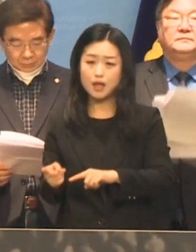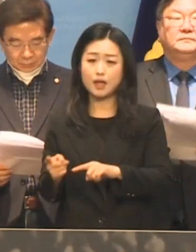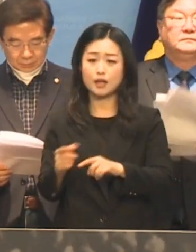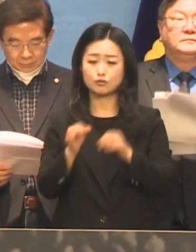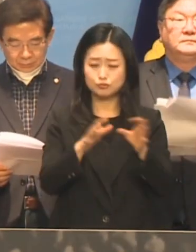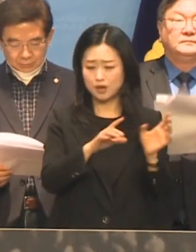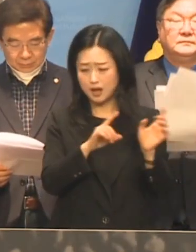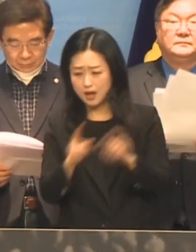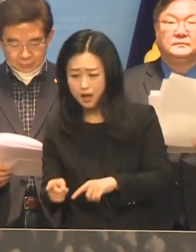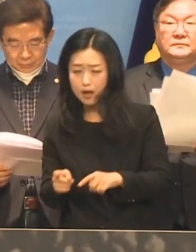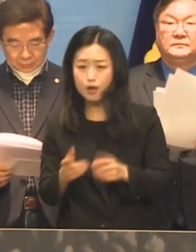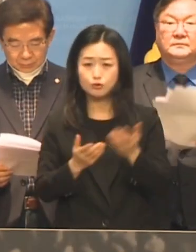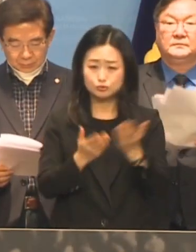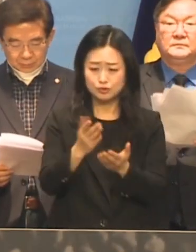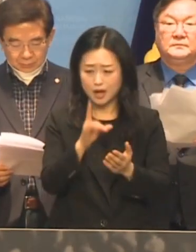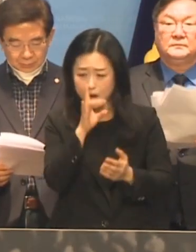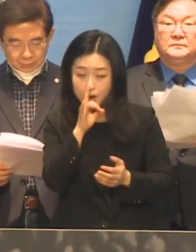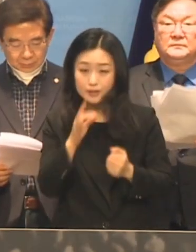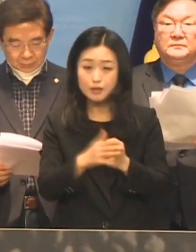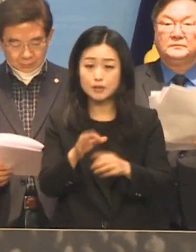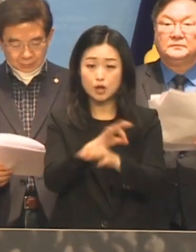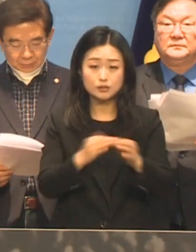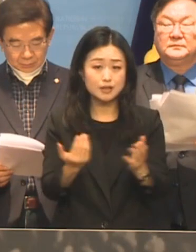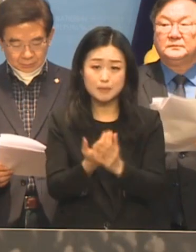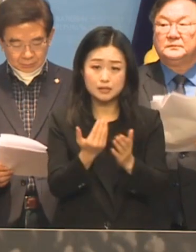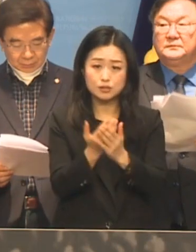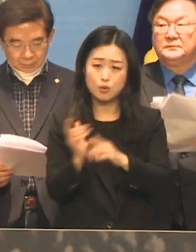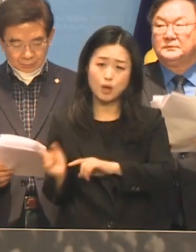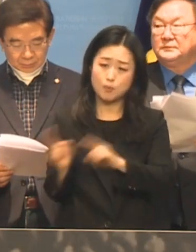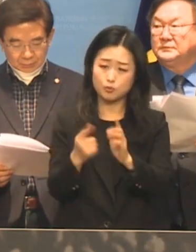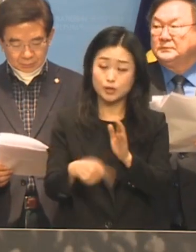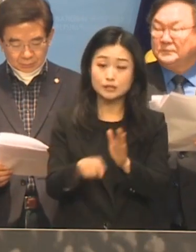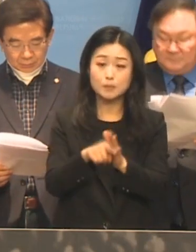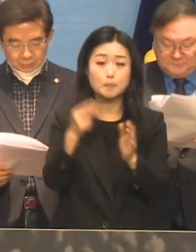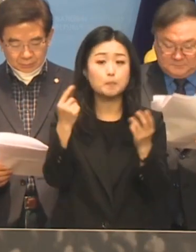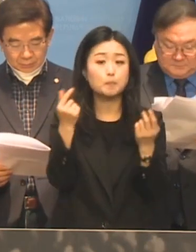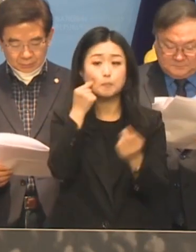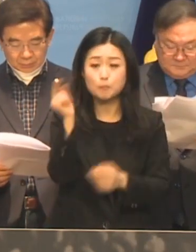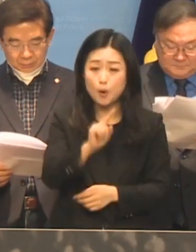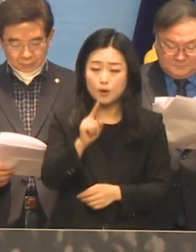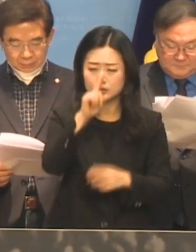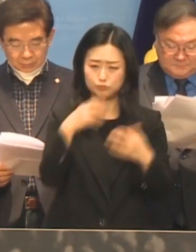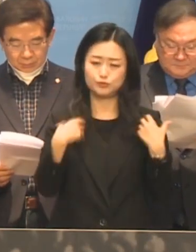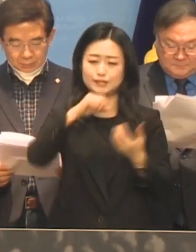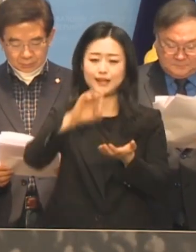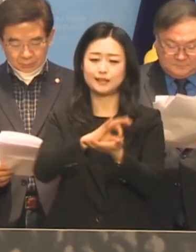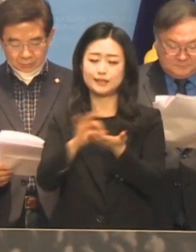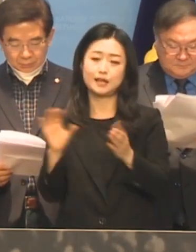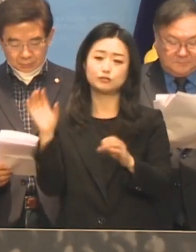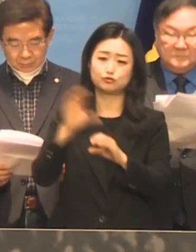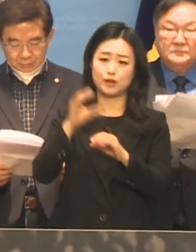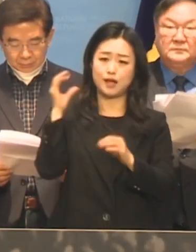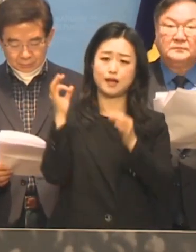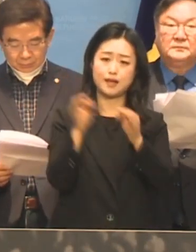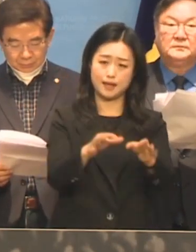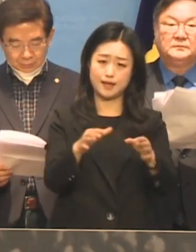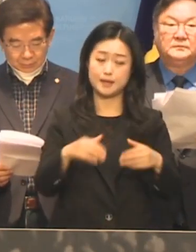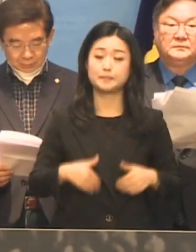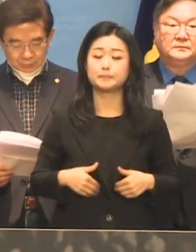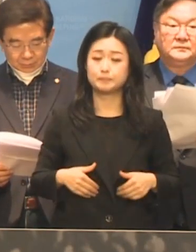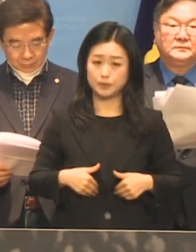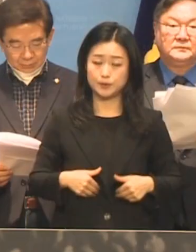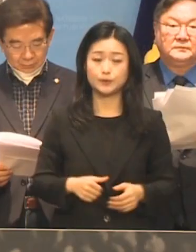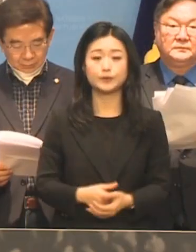감소, 수출 둔화 상황에서 경제 성장률 회복을 위해서는 정부의 재정의 역할이 그 무엇보다